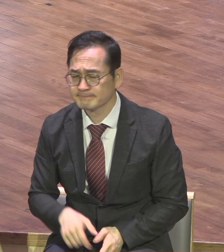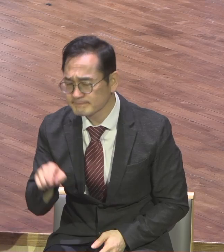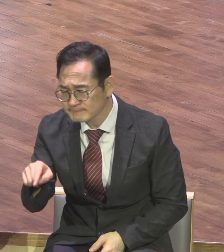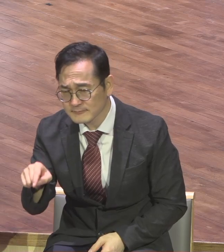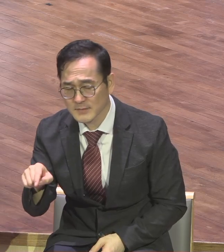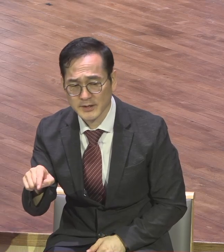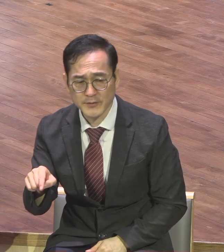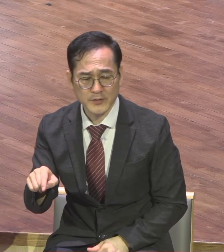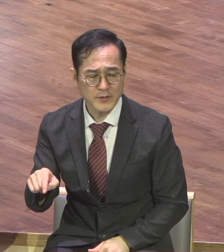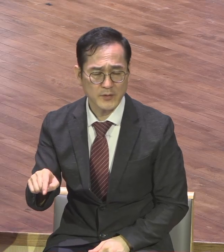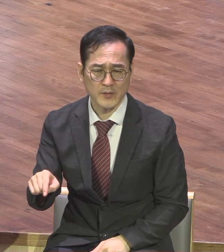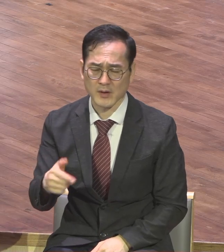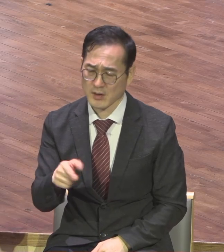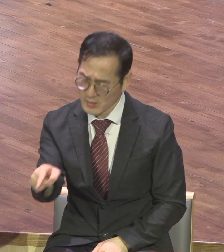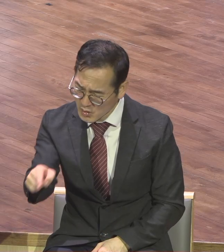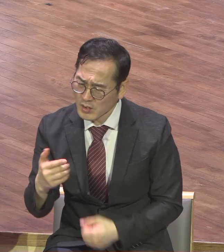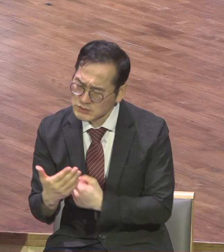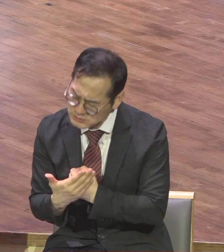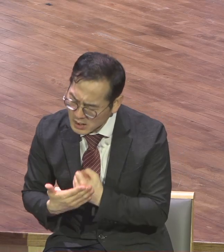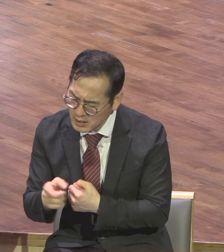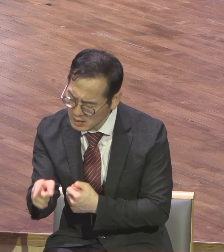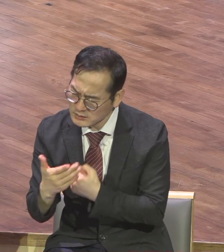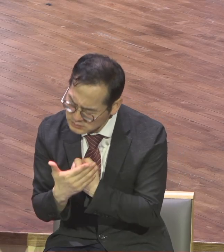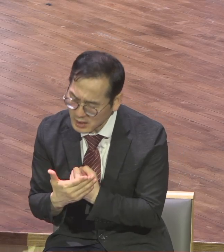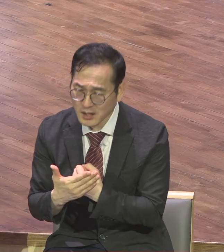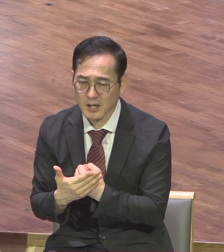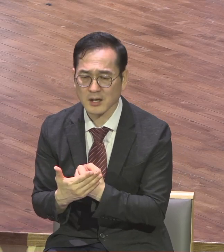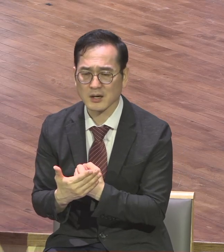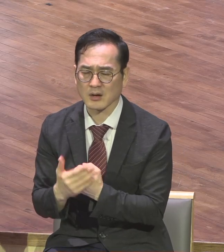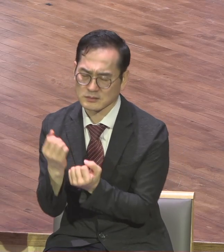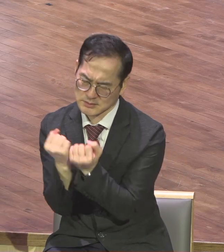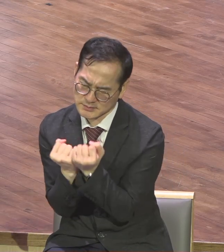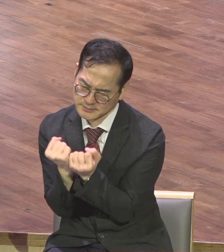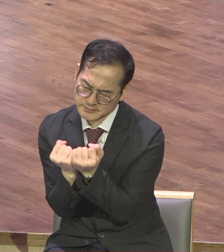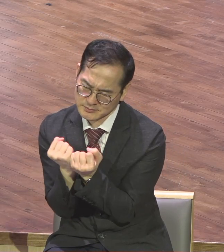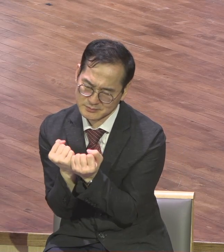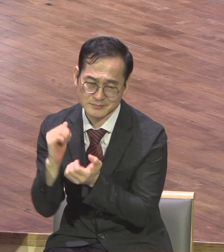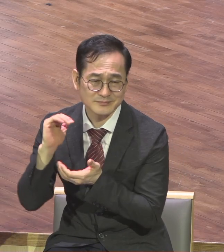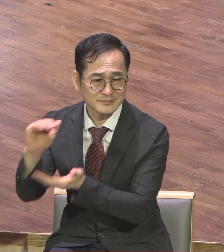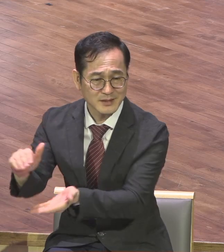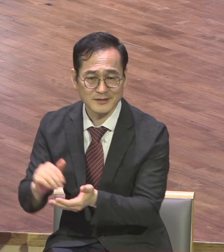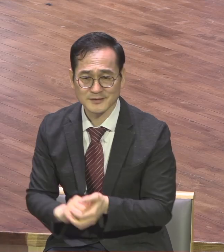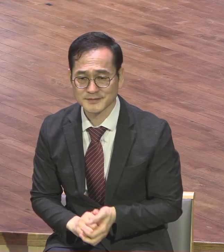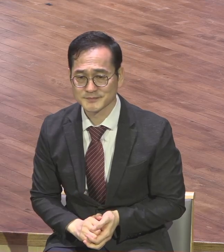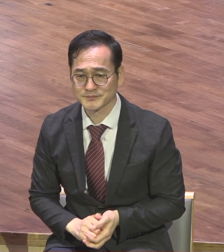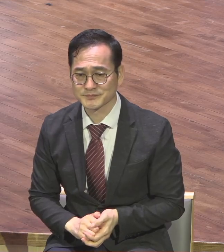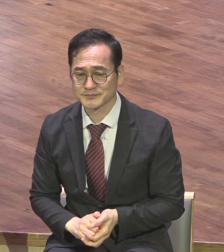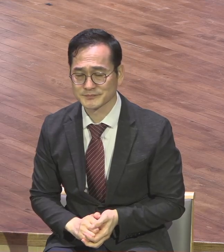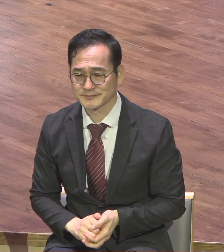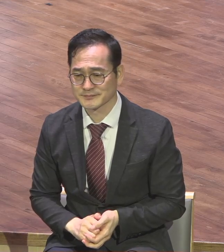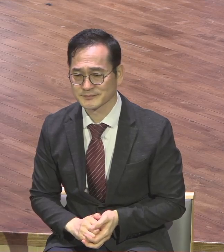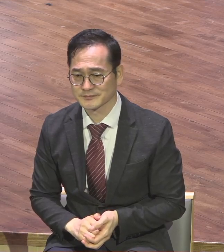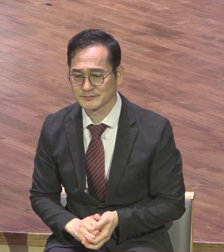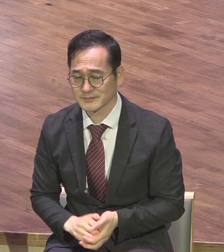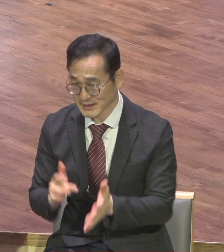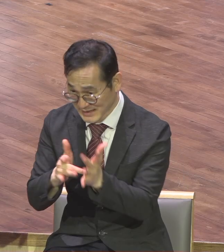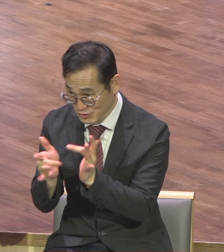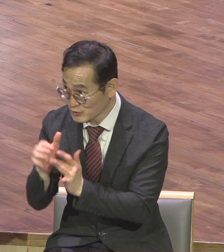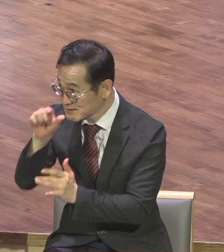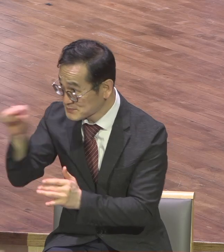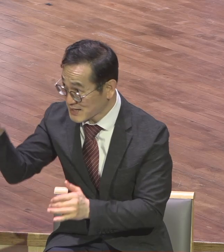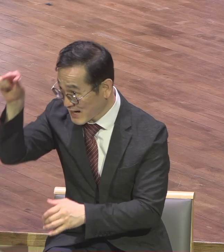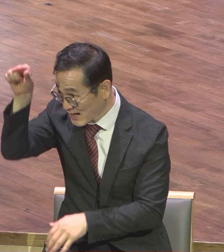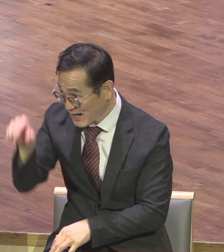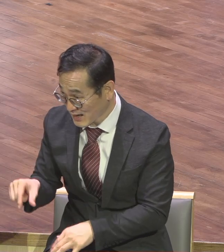이것이 얼마나 큰 은혜냐라는 말씀이에요. 얼마나 큰 은혜냐. 그러니 예수님께서 십자가로